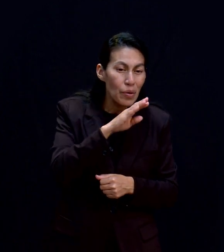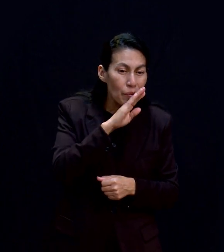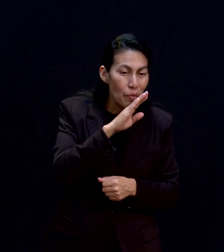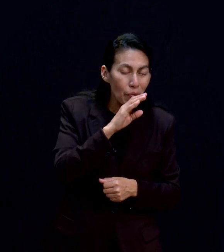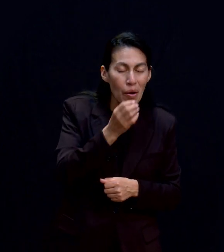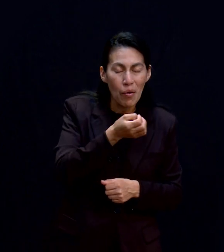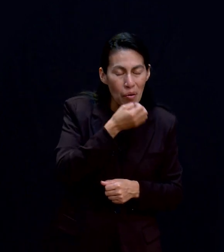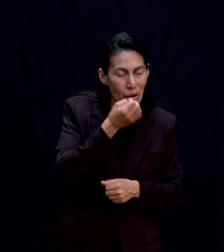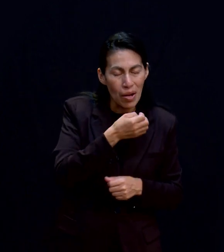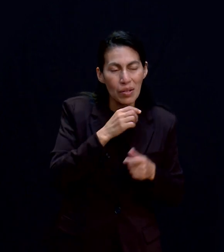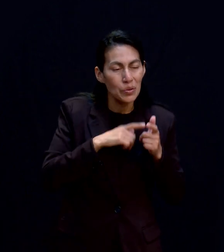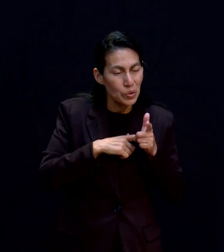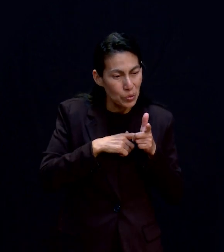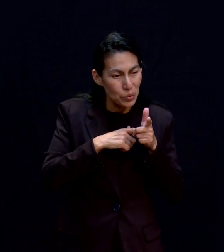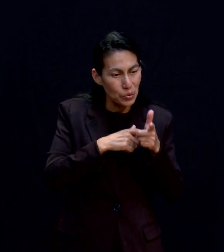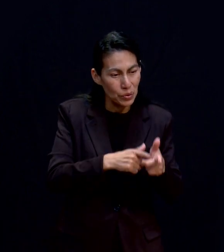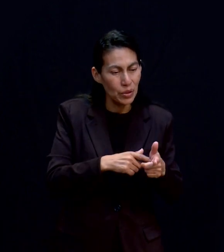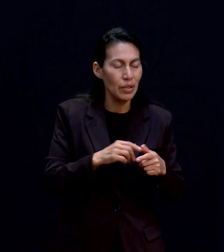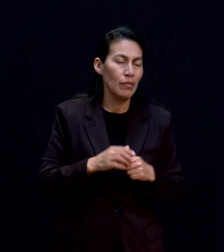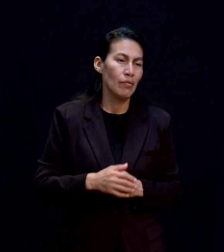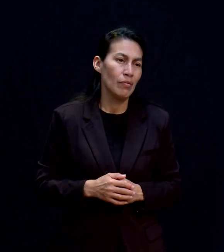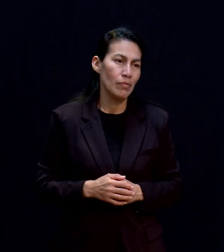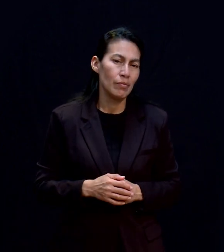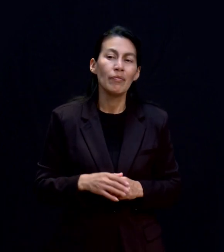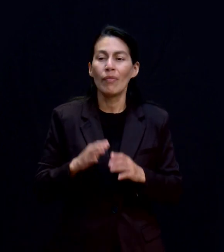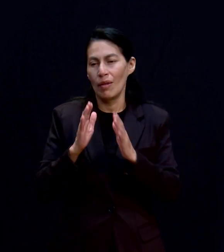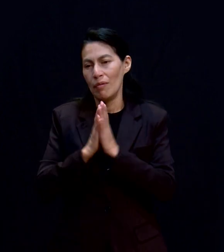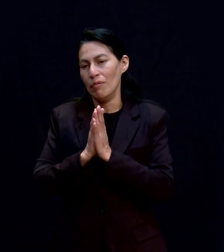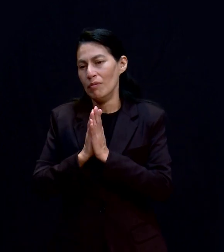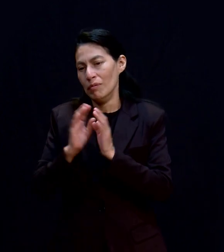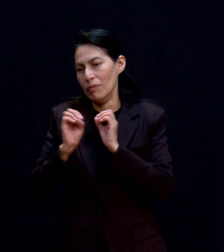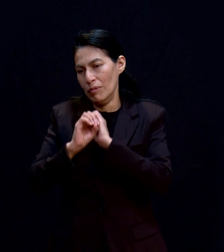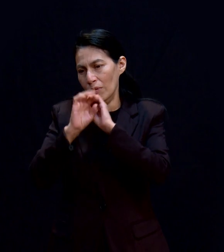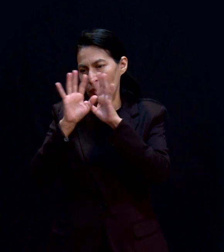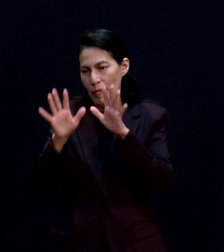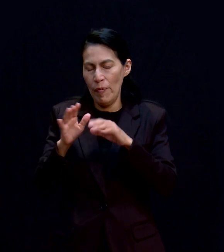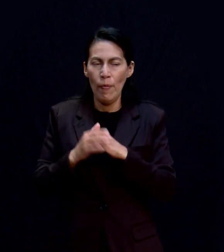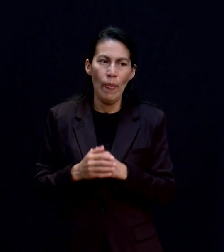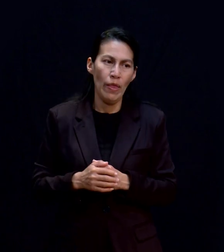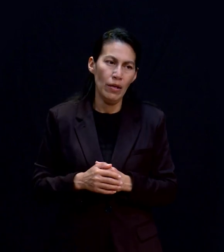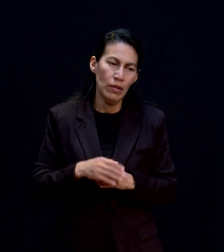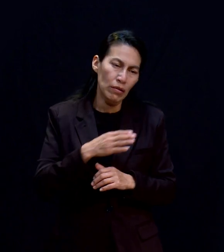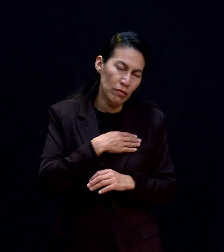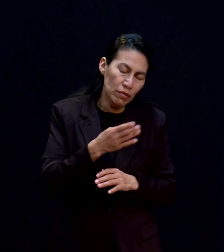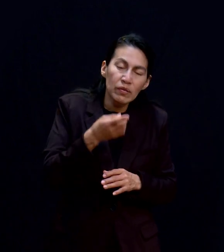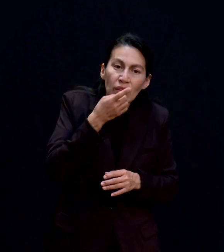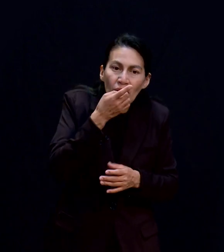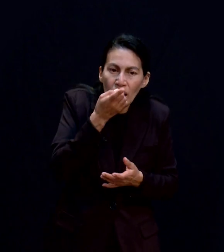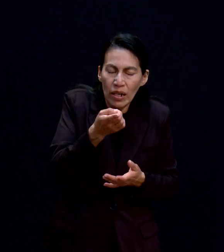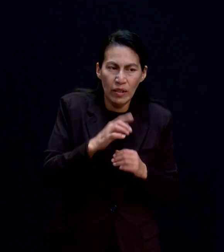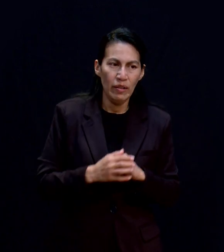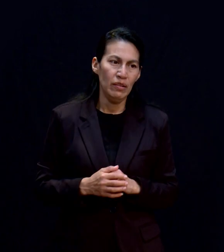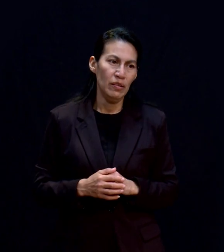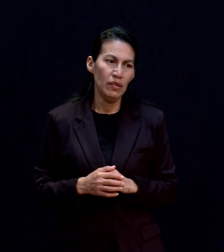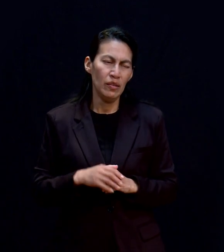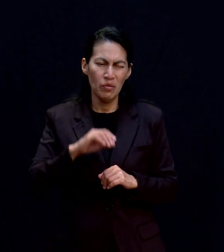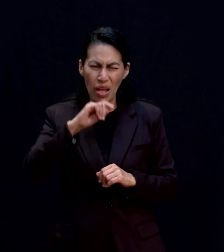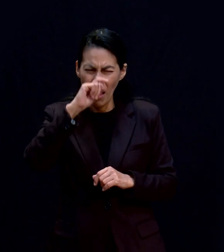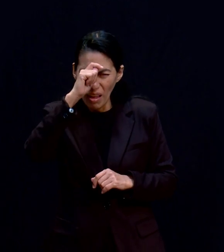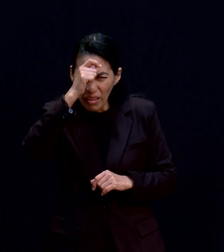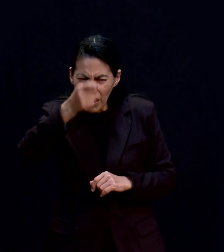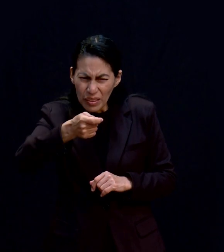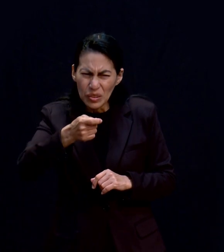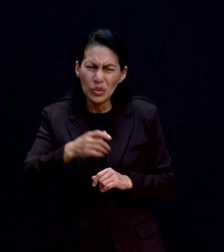tus padres porque ellos necesitan mucho de nuestras oraciones claro que sí pero pues para aclarar ese punto